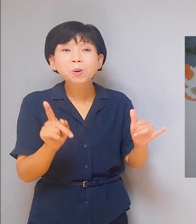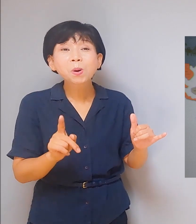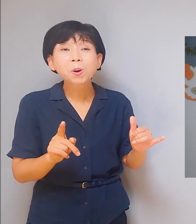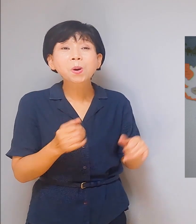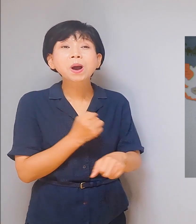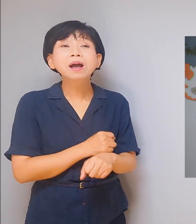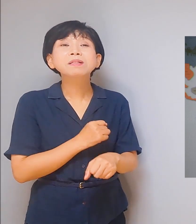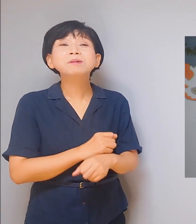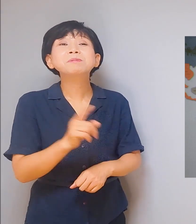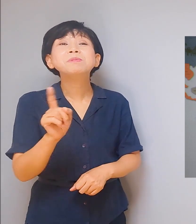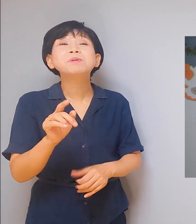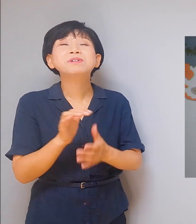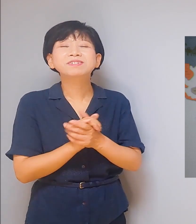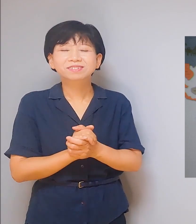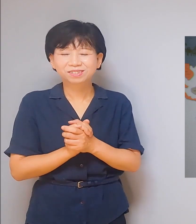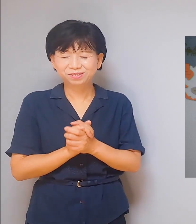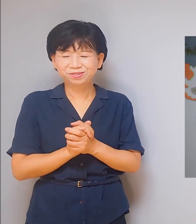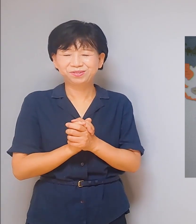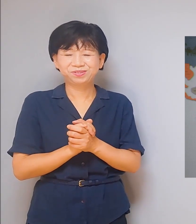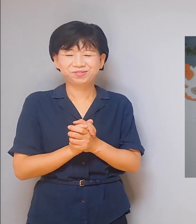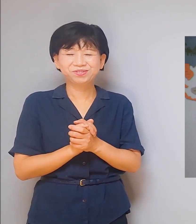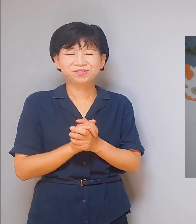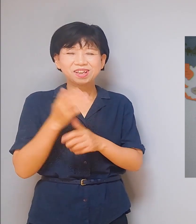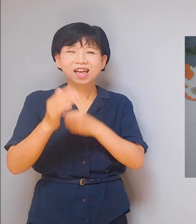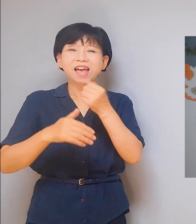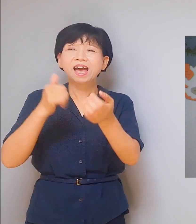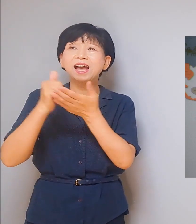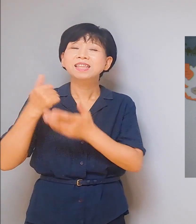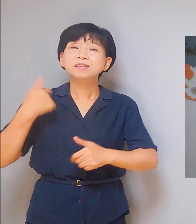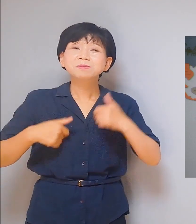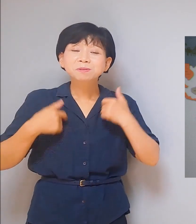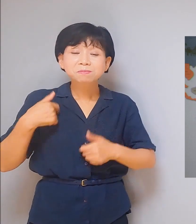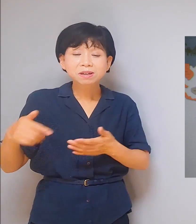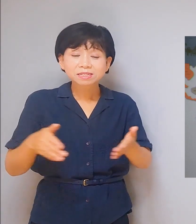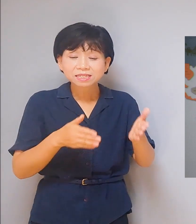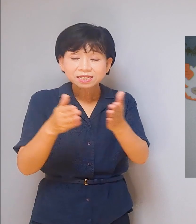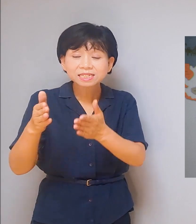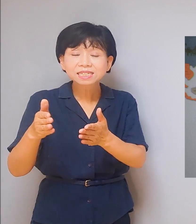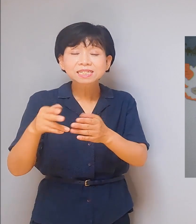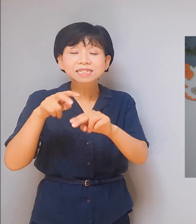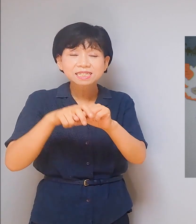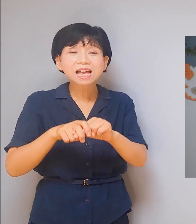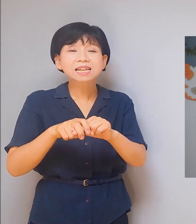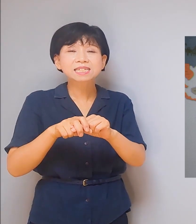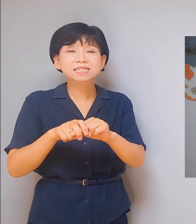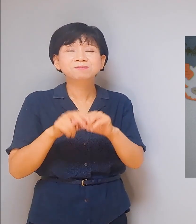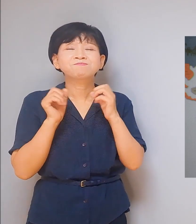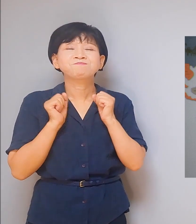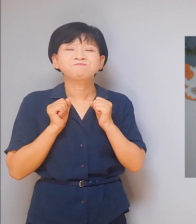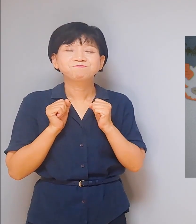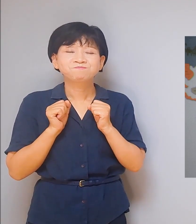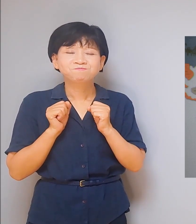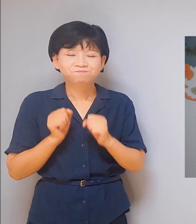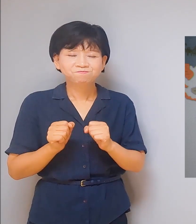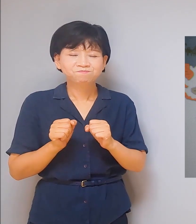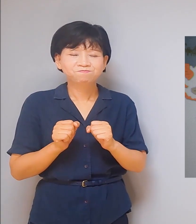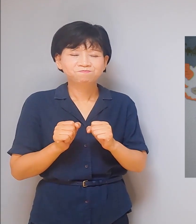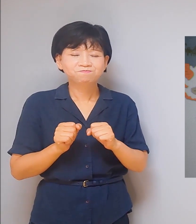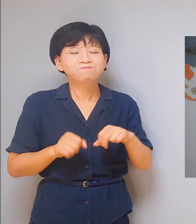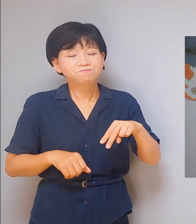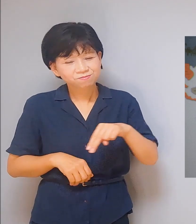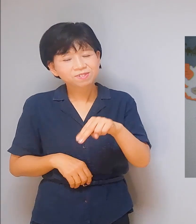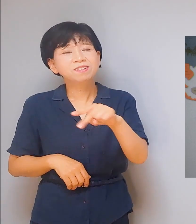될까요? 기도하면 돼요. 하나님이 기뻐하시는 길로 그 자리에 있으면서 그 길로 가면 돼요.